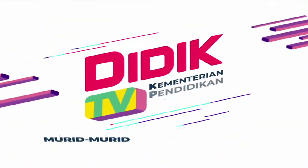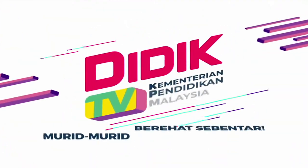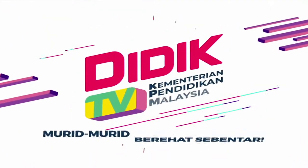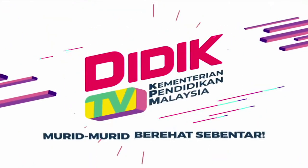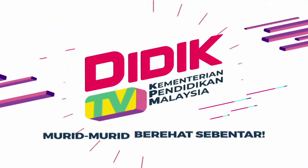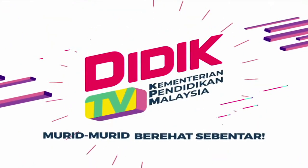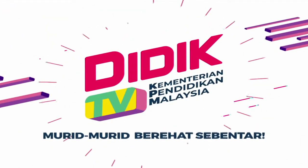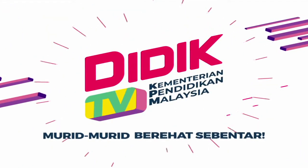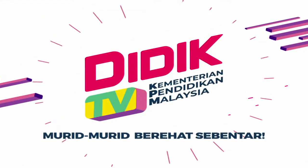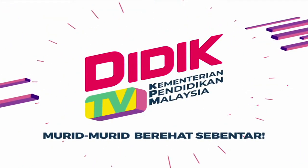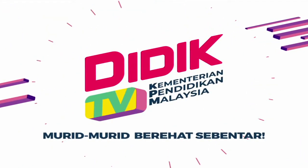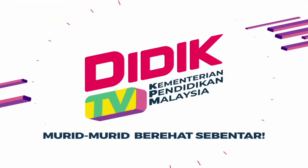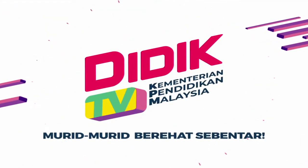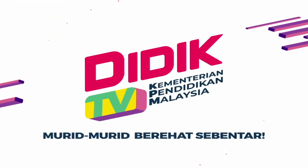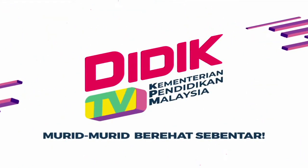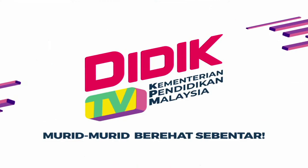Didik TV KPM.